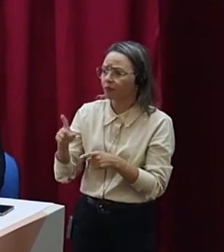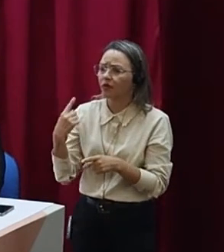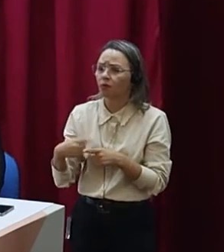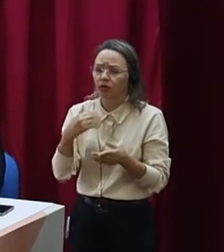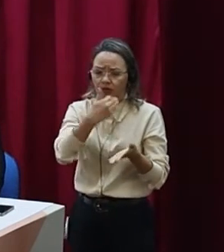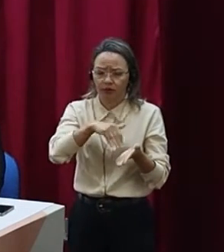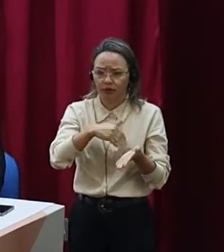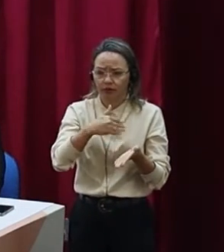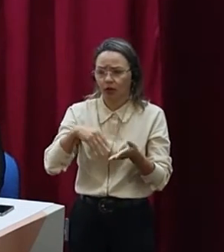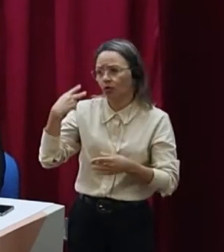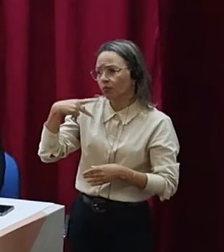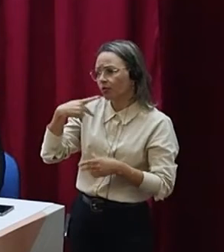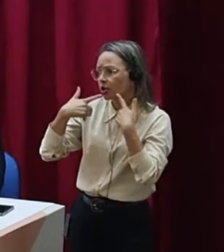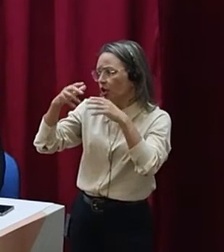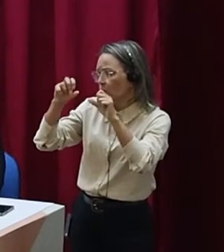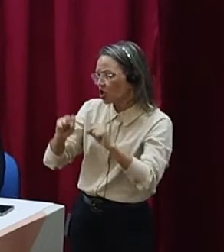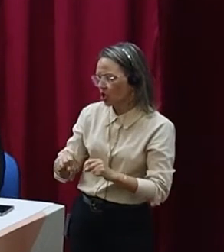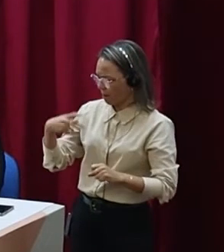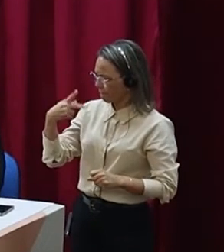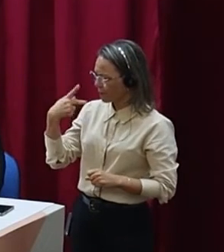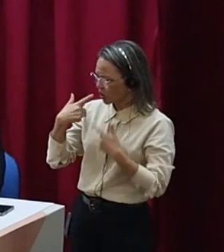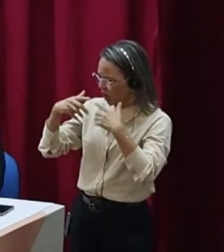las políticas lingüísticas son políticas.